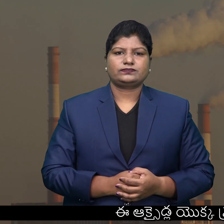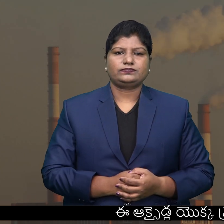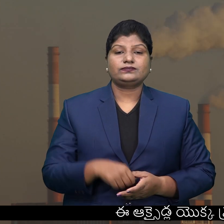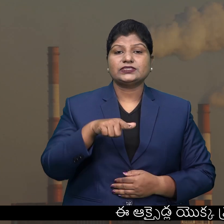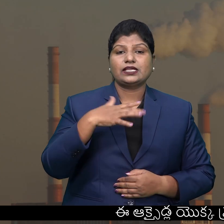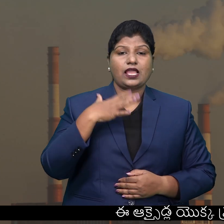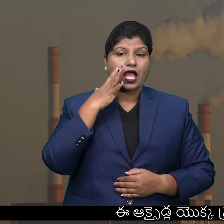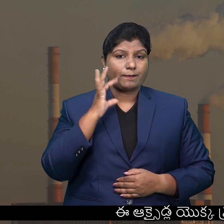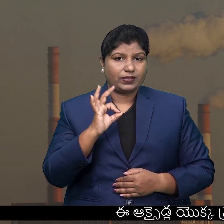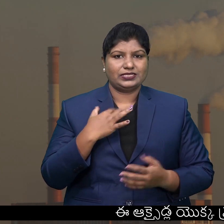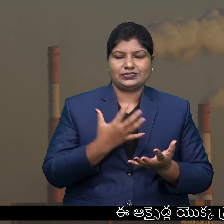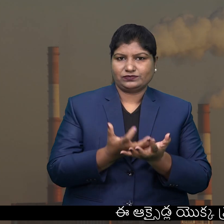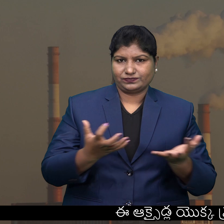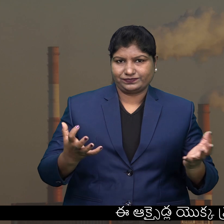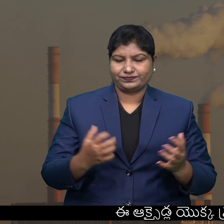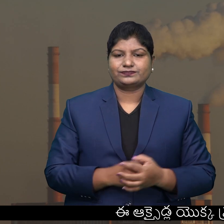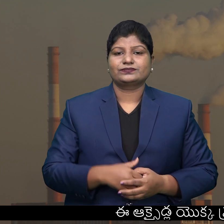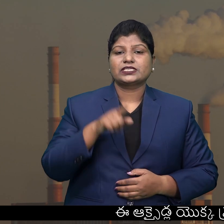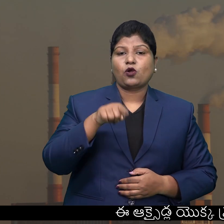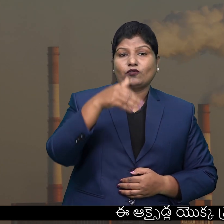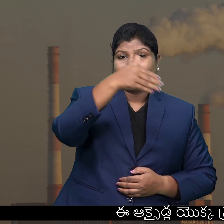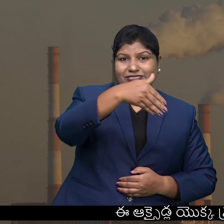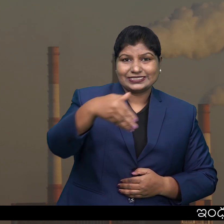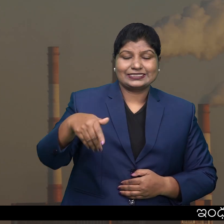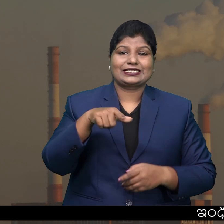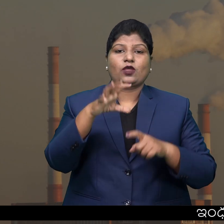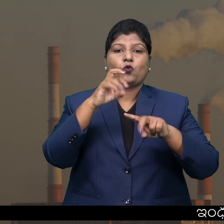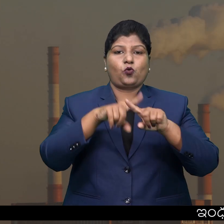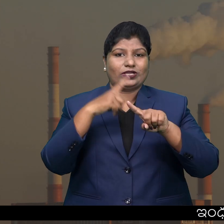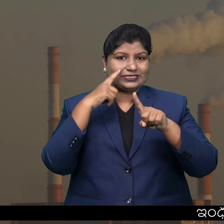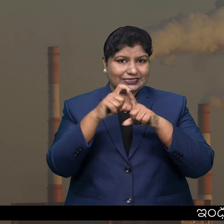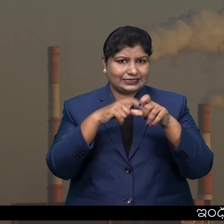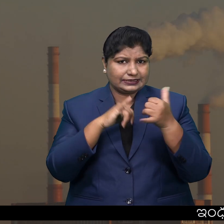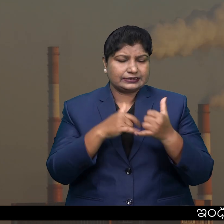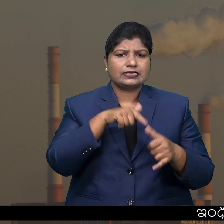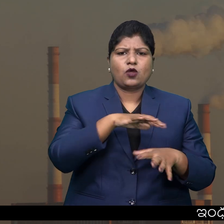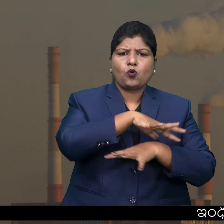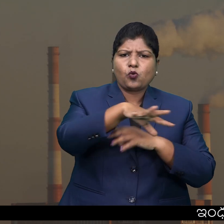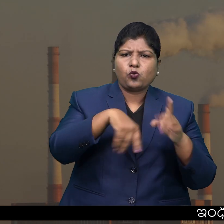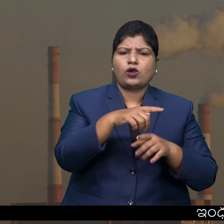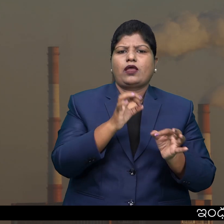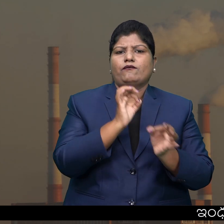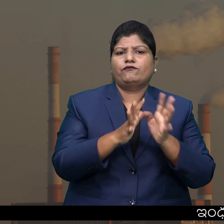ఈ ఆక్సైడ్ల యొక్క ప్రధాన వనరుల పరిశ్రమలలో ఇంధనాల దహనం.